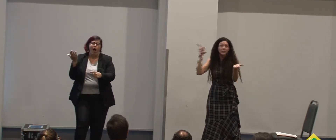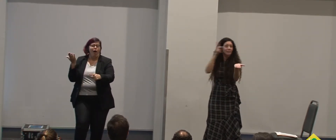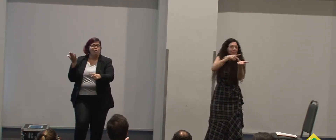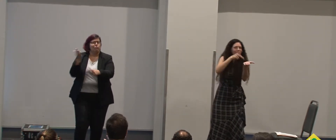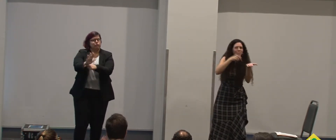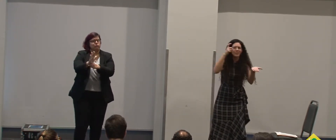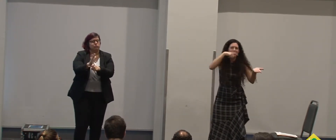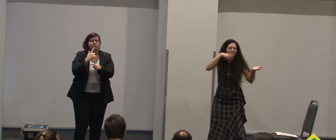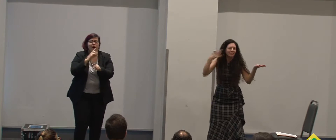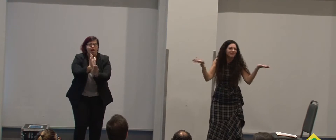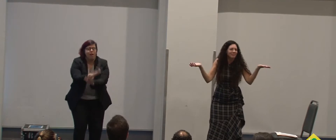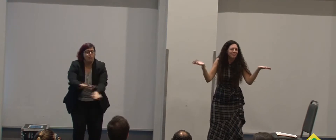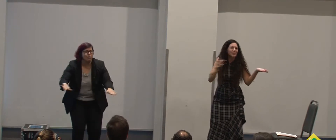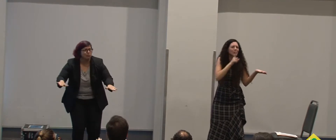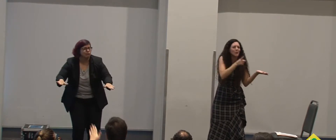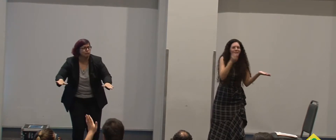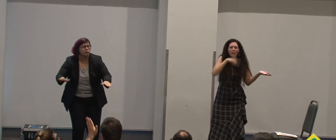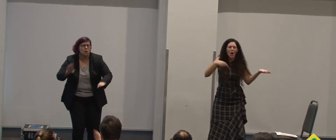o quê?